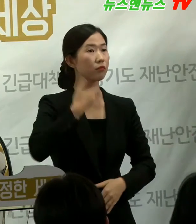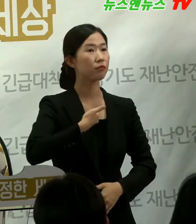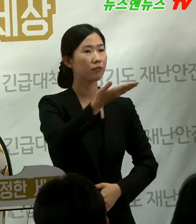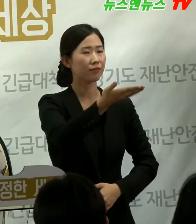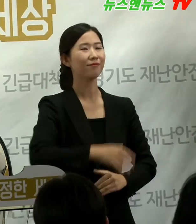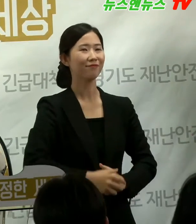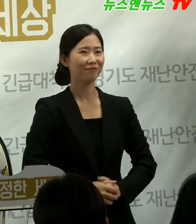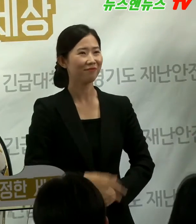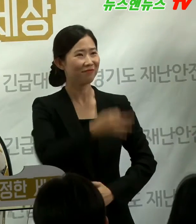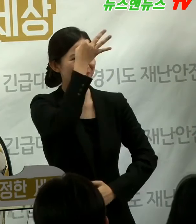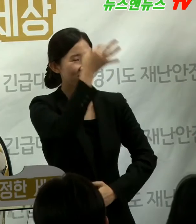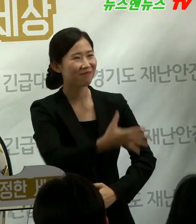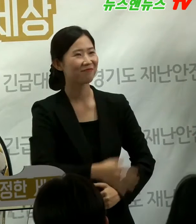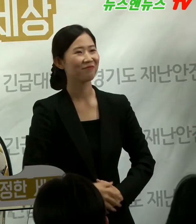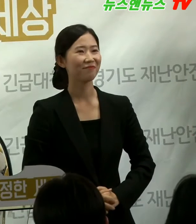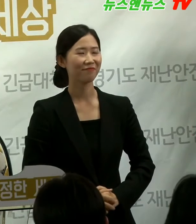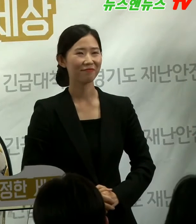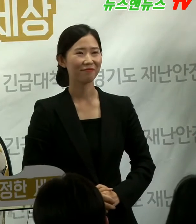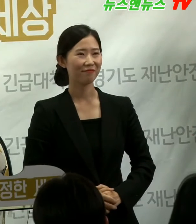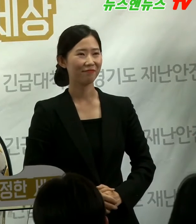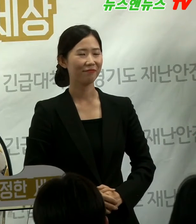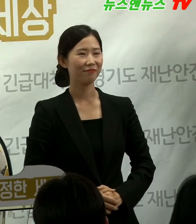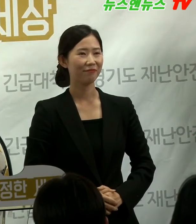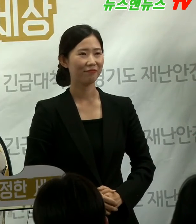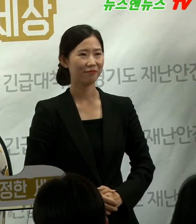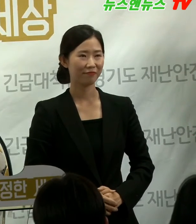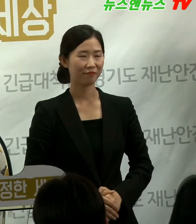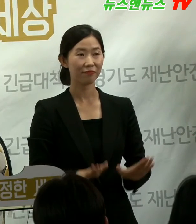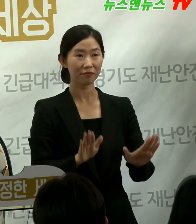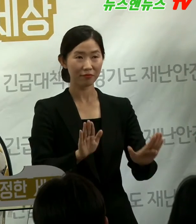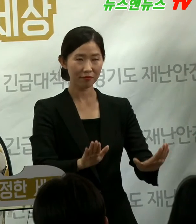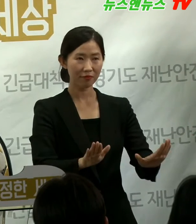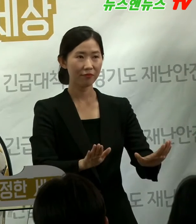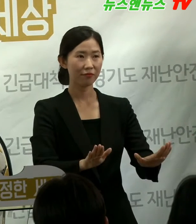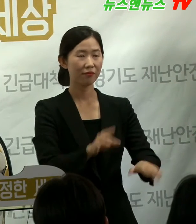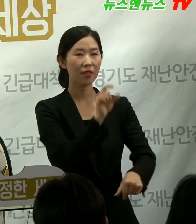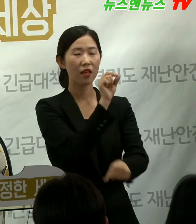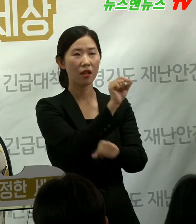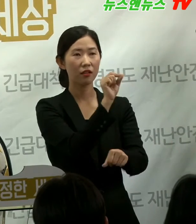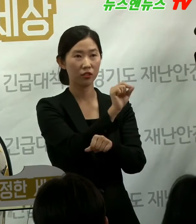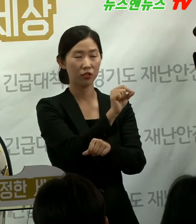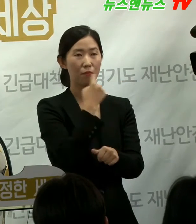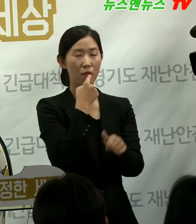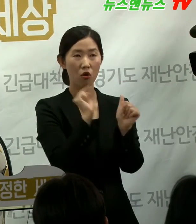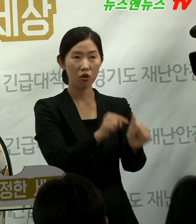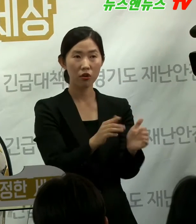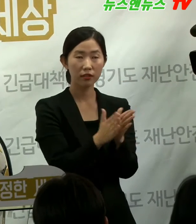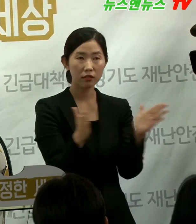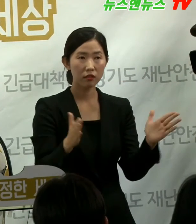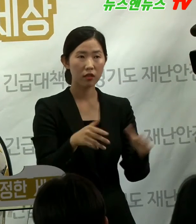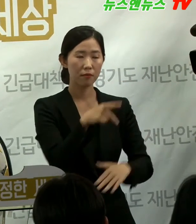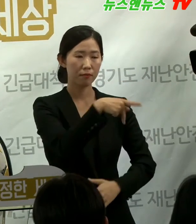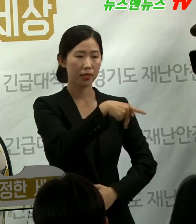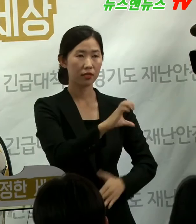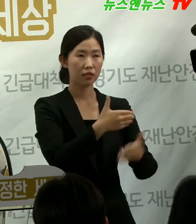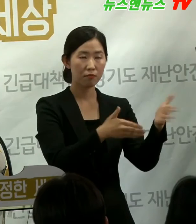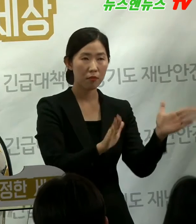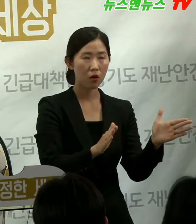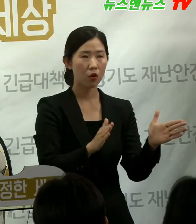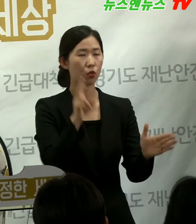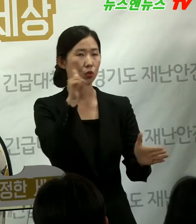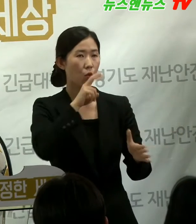아 죄송합니다. 네, 행정명령이 발동이 되면 PC방, 노래방, 클럽 형태